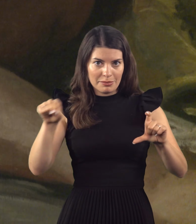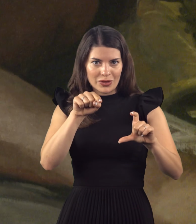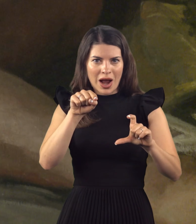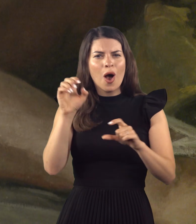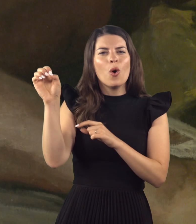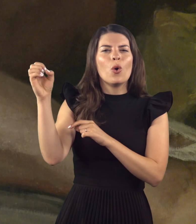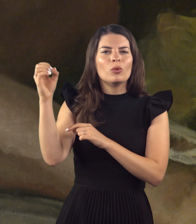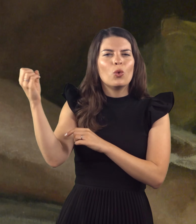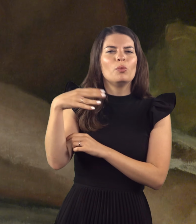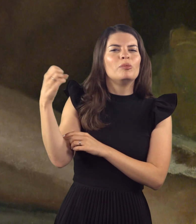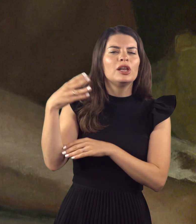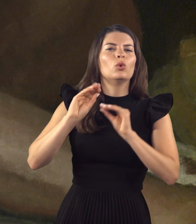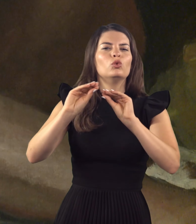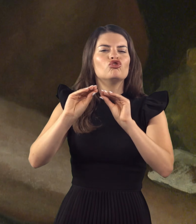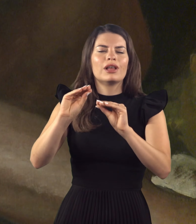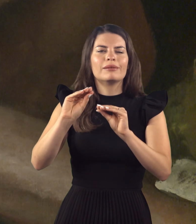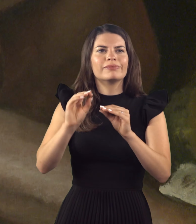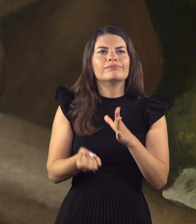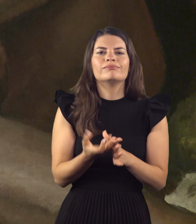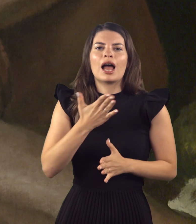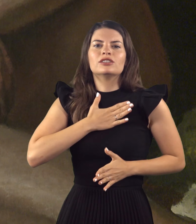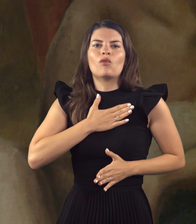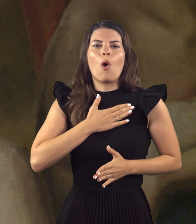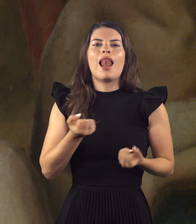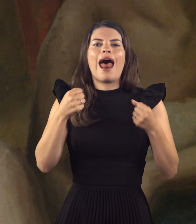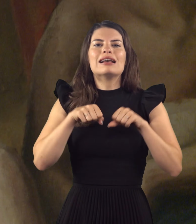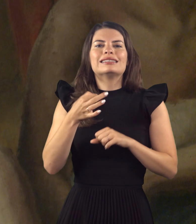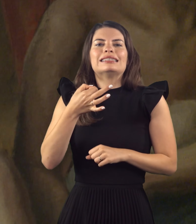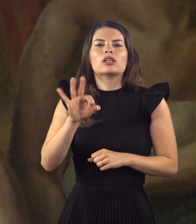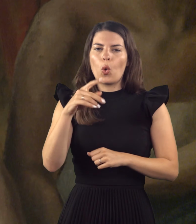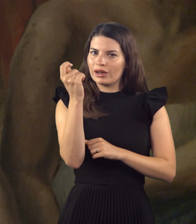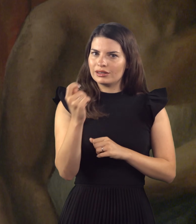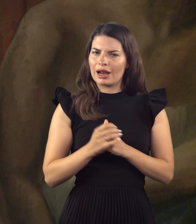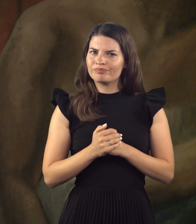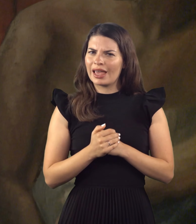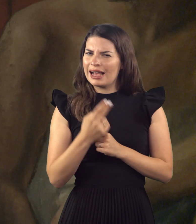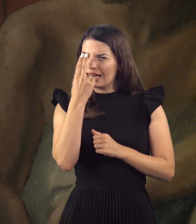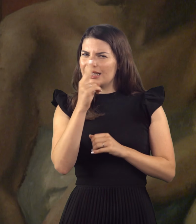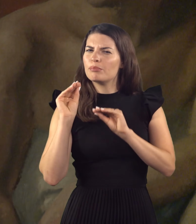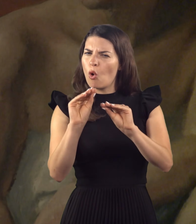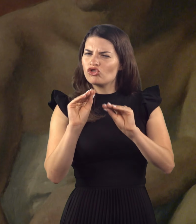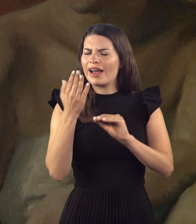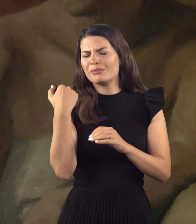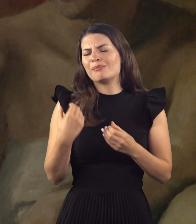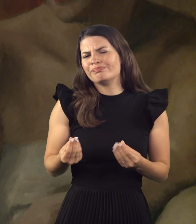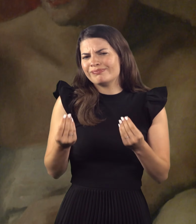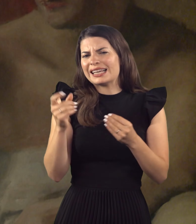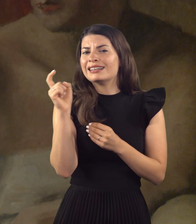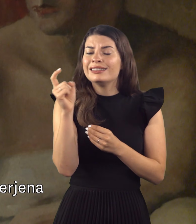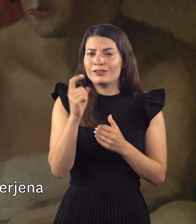vplivom učiteljev razvijala lastni slog. Do poučevanja v Firencah je bila nekoliko kritična, saj je